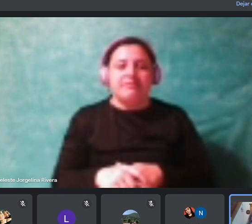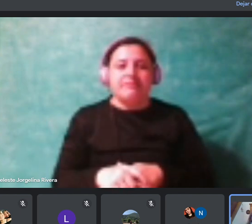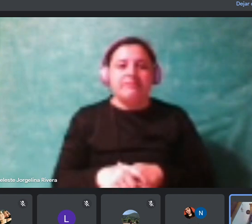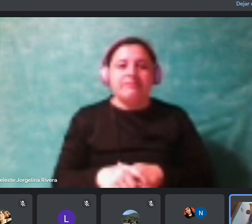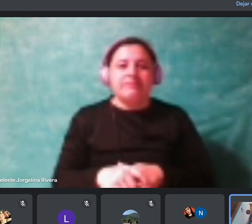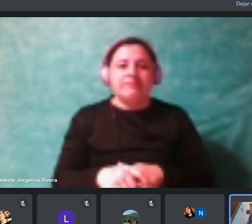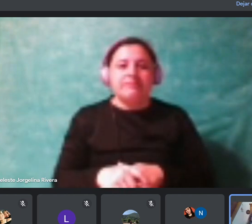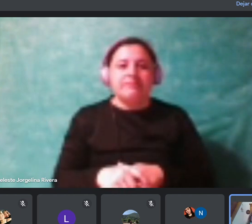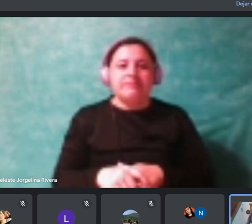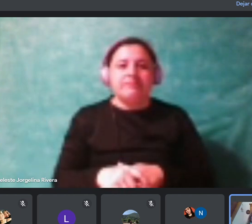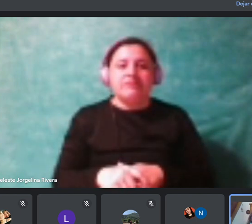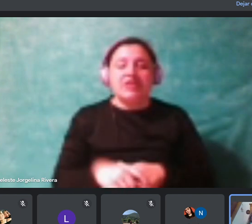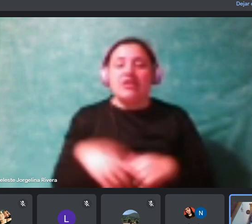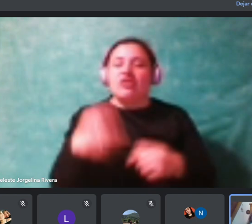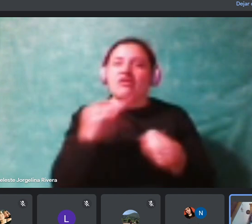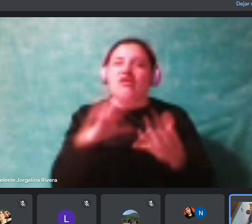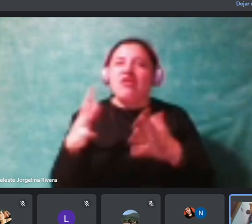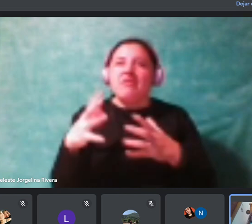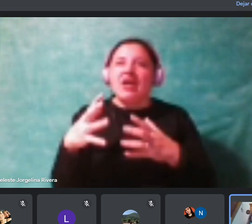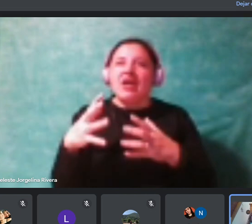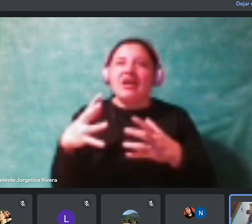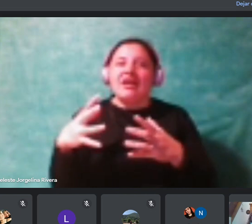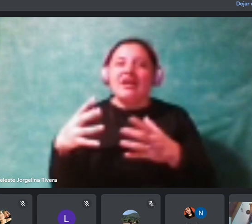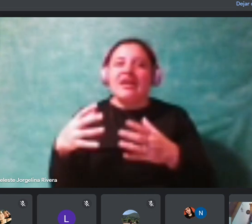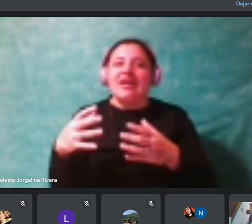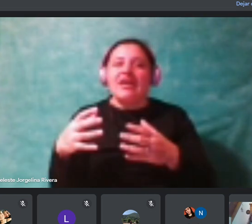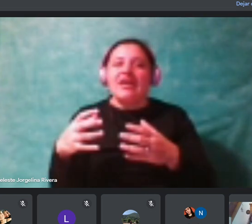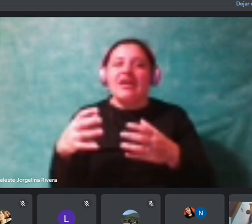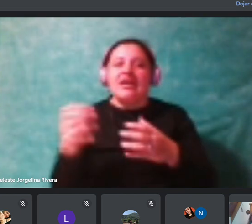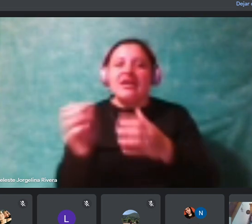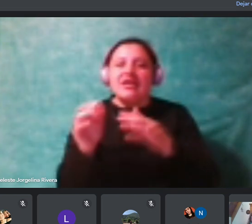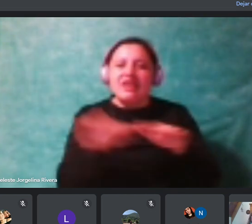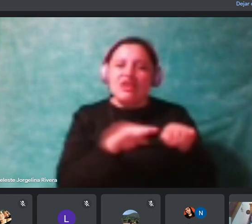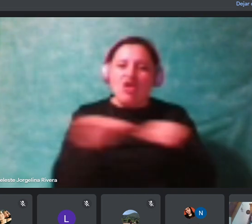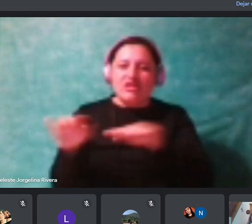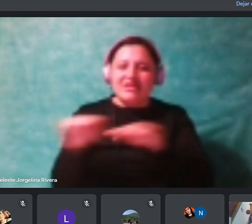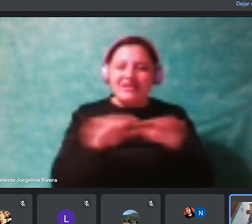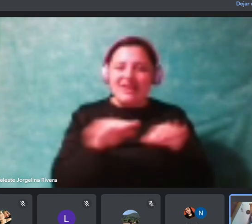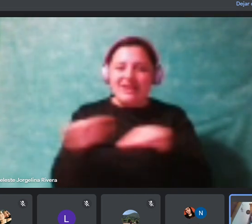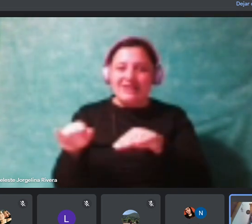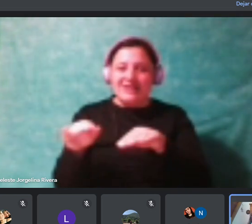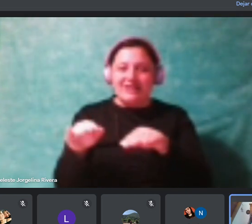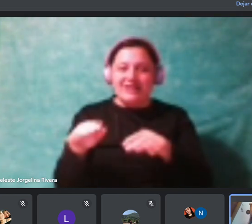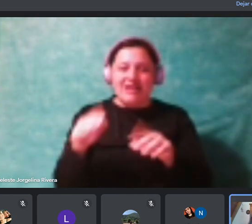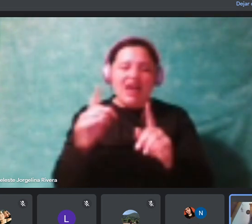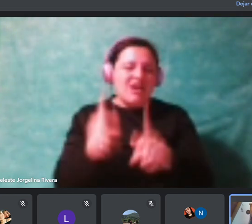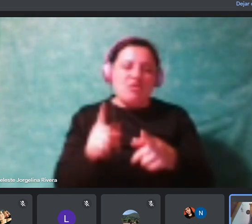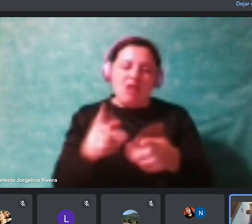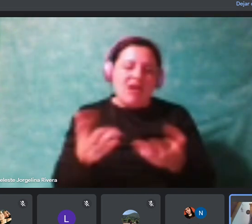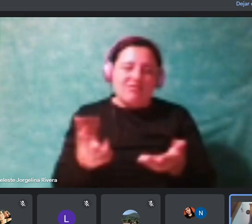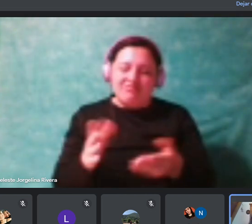eso, que coincidan. ¿Sí? Ah. Entonces,